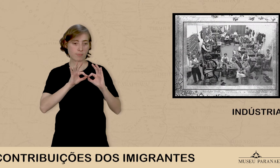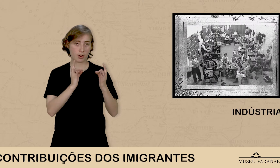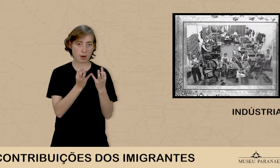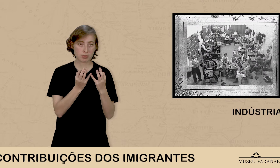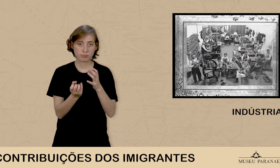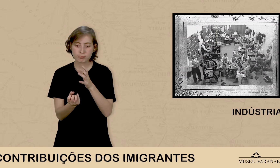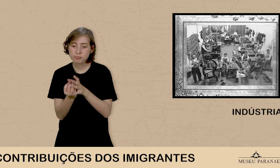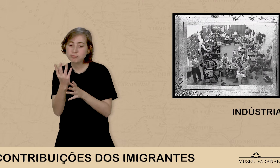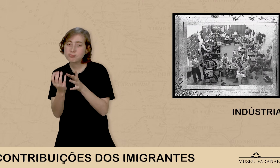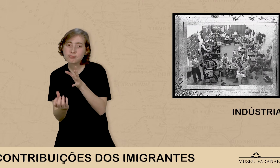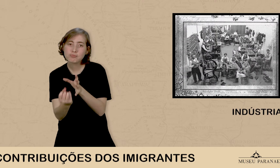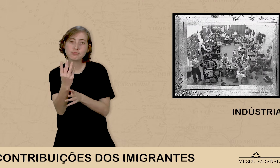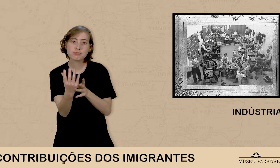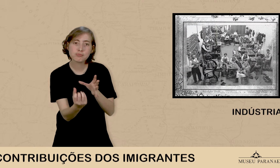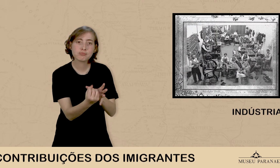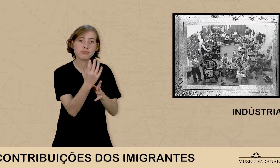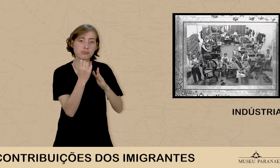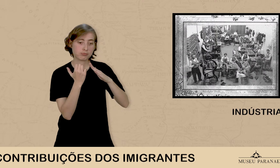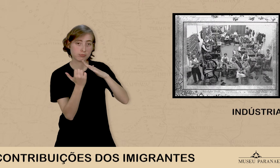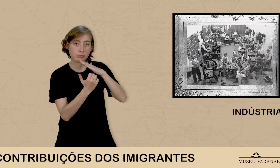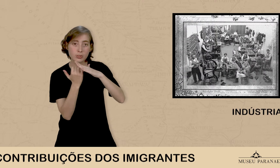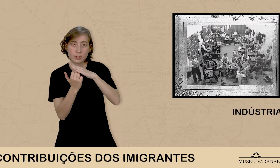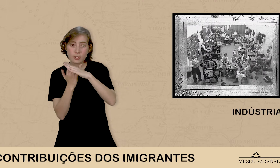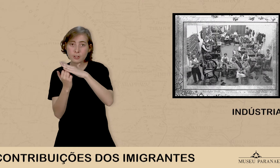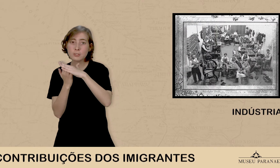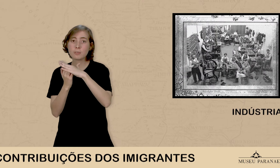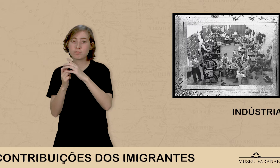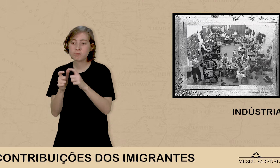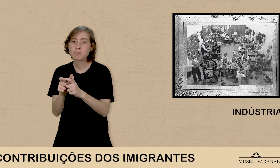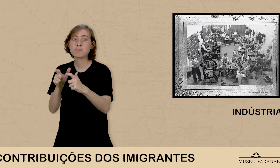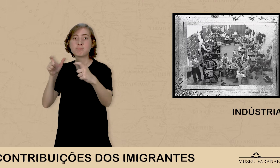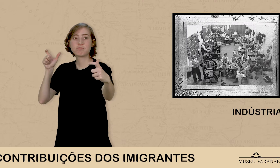desenvolvimento de pequenas e médias indústrias.